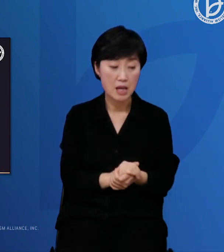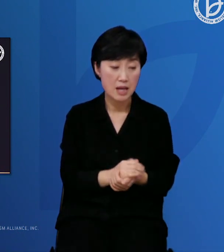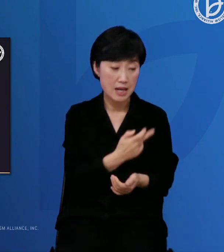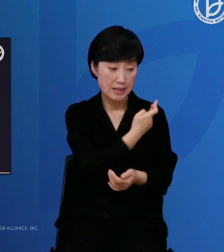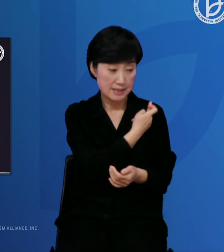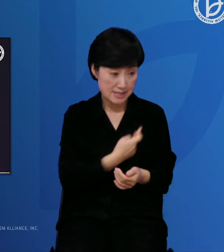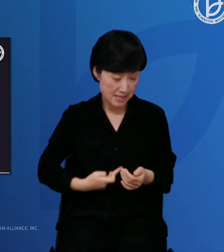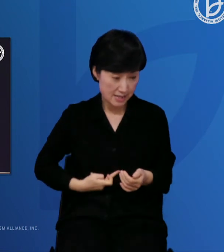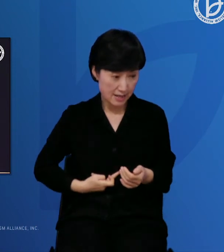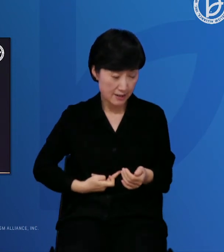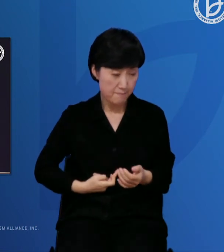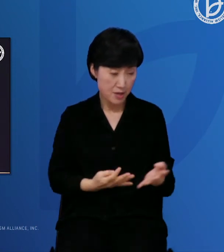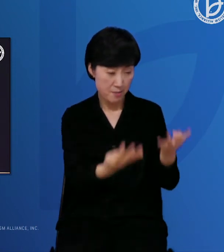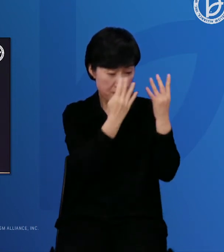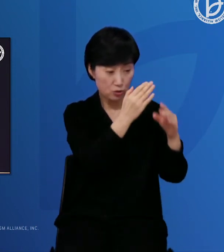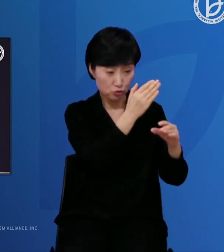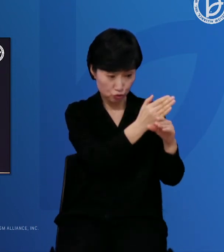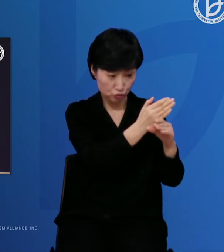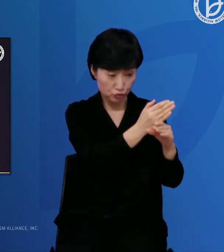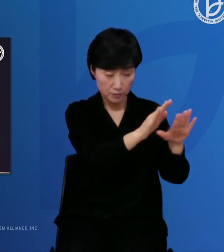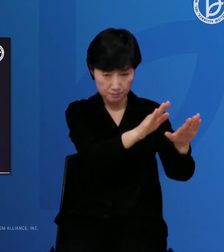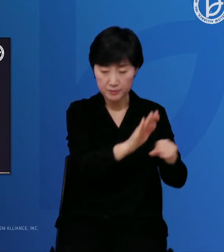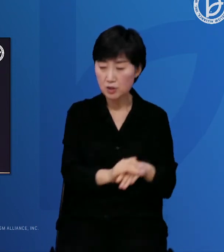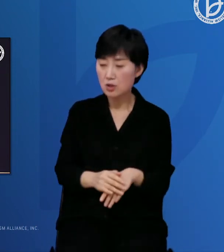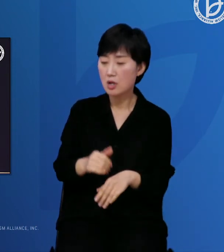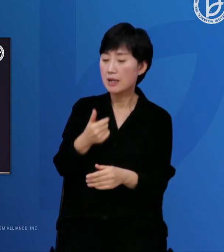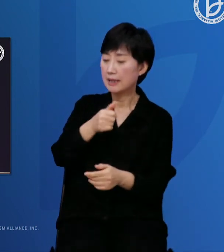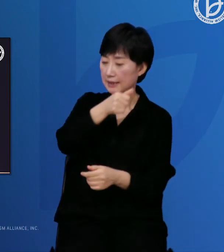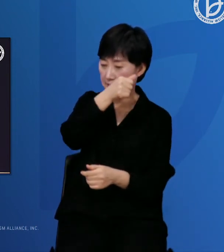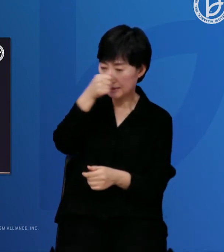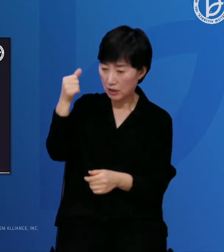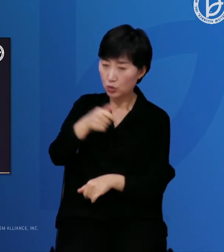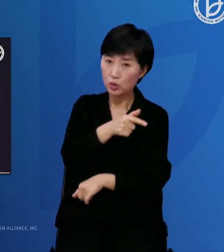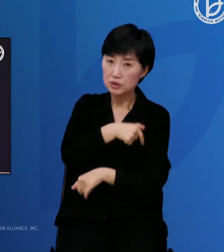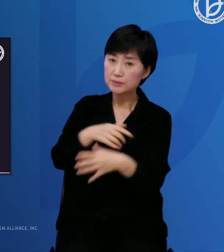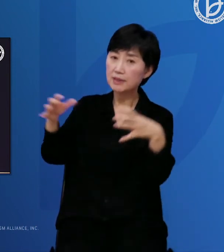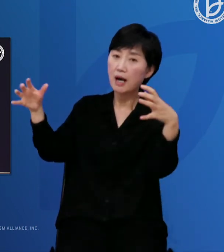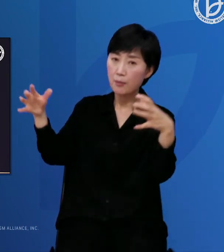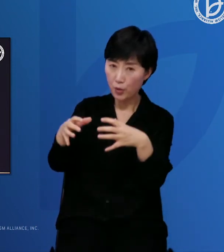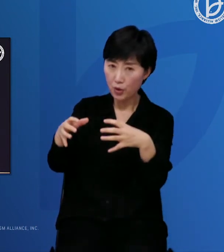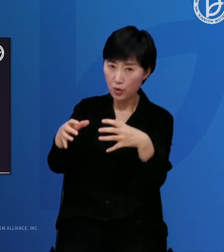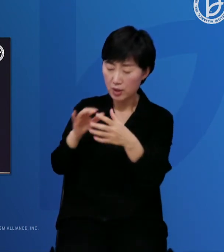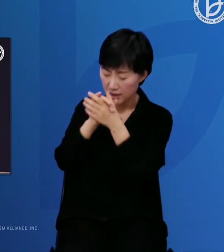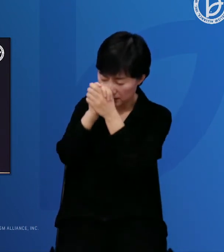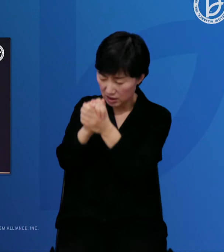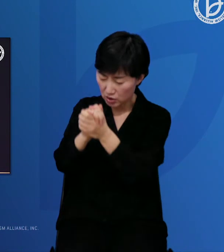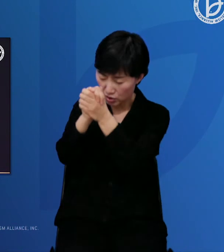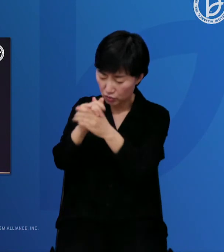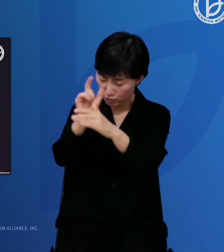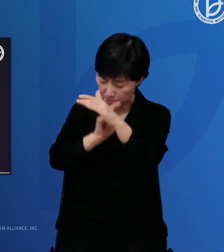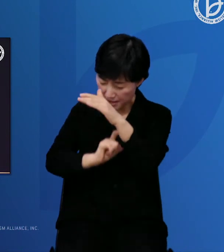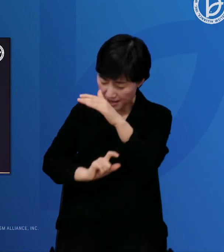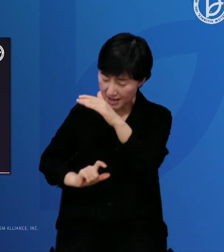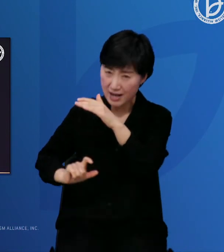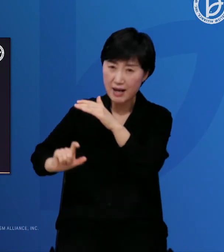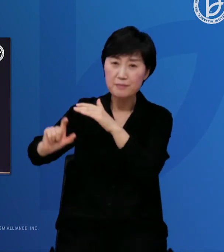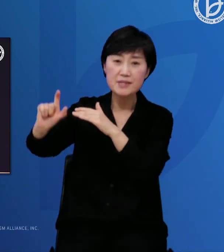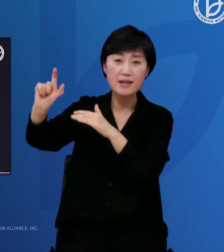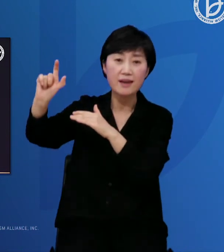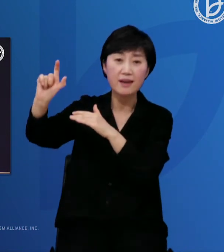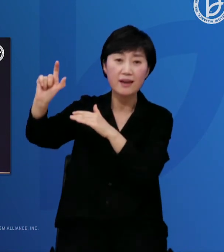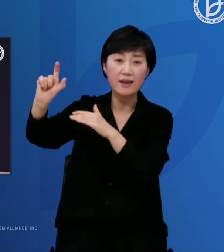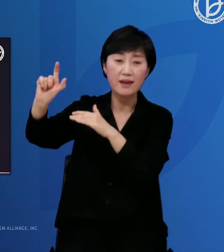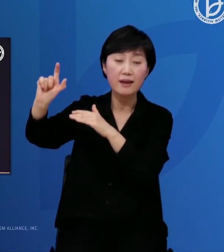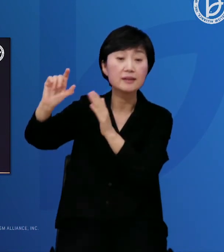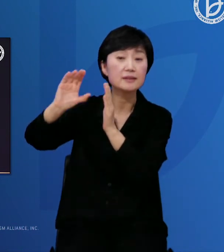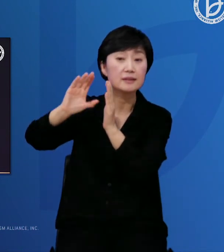모여서 철학기도 한 거예요. And at this time, the church officers gathered together to pray all night. 성경은 기록하고 The